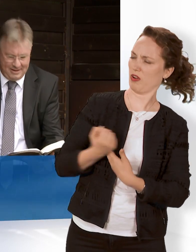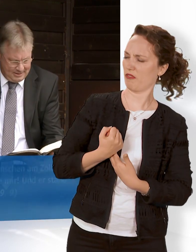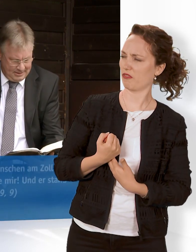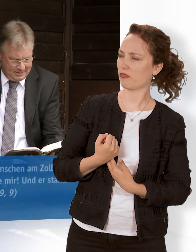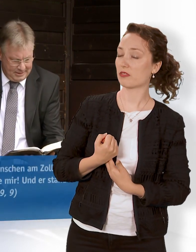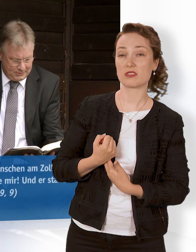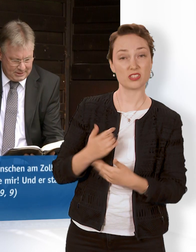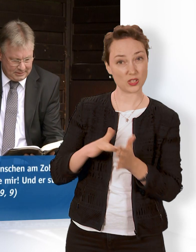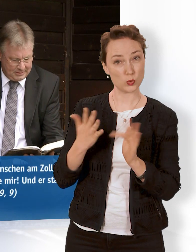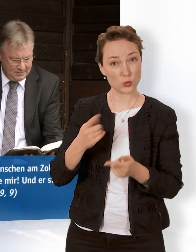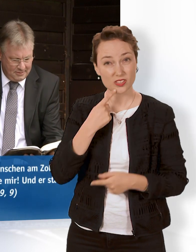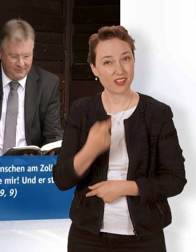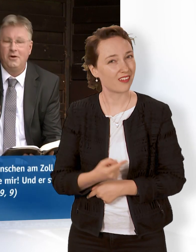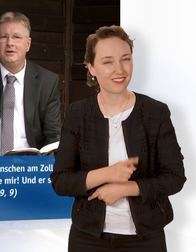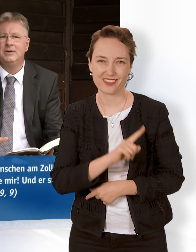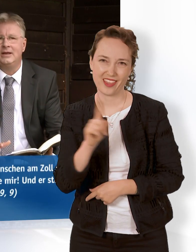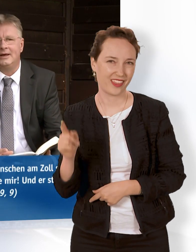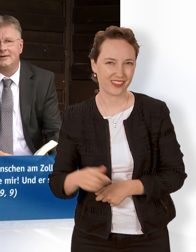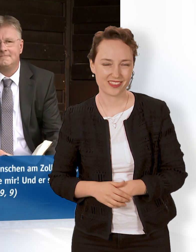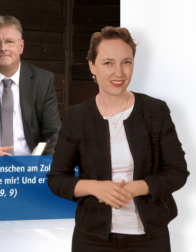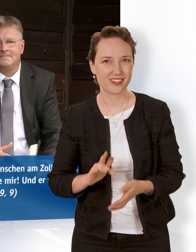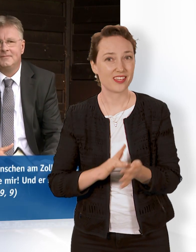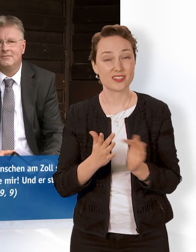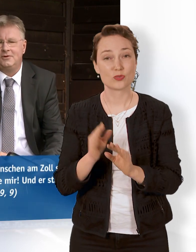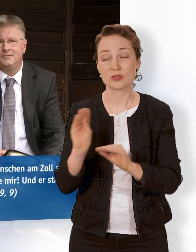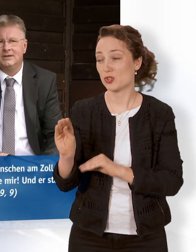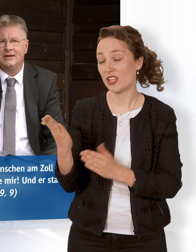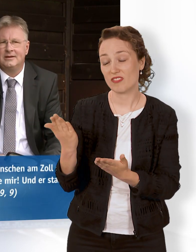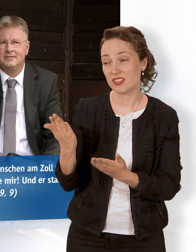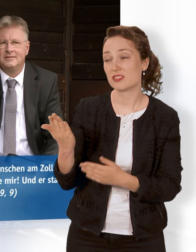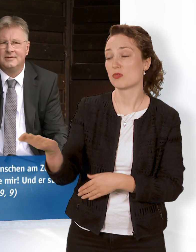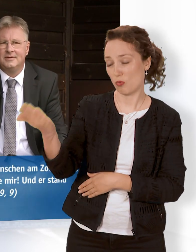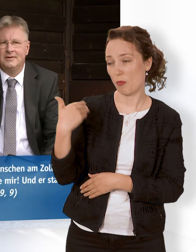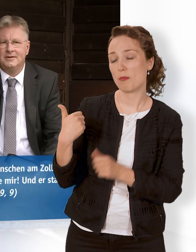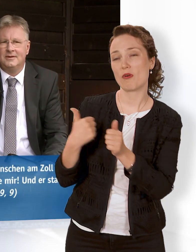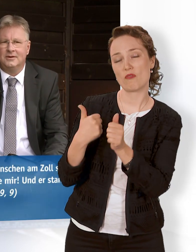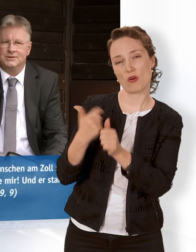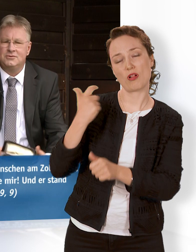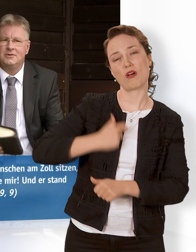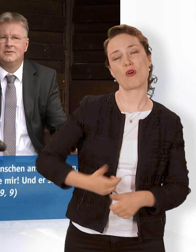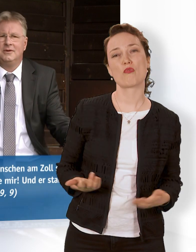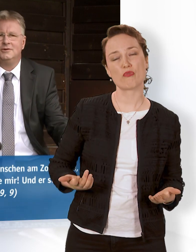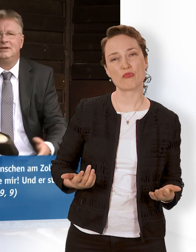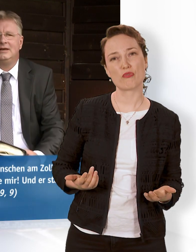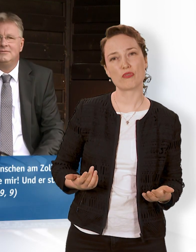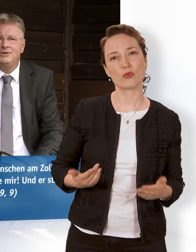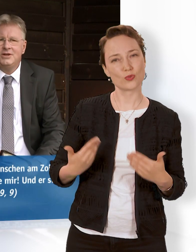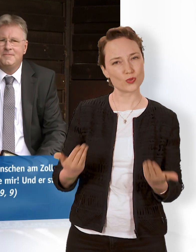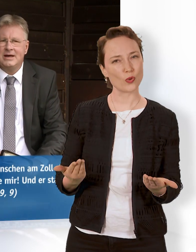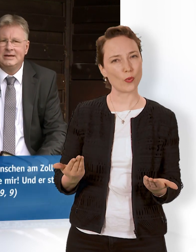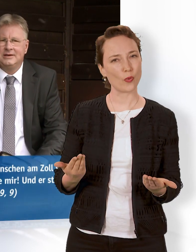Nein, Jesus sagt, folge mir nach. Folge mir nach. Und so entsteht